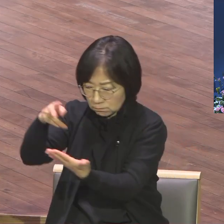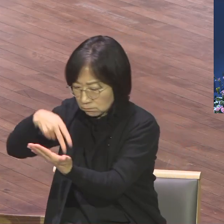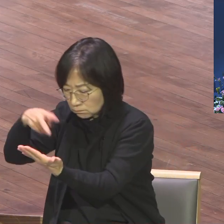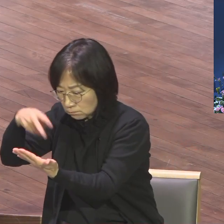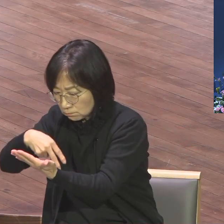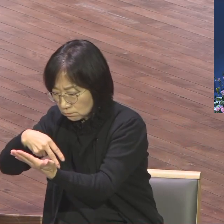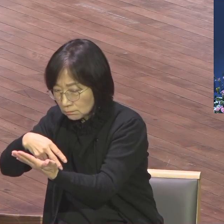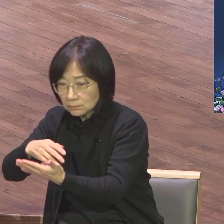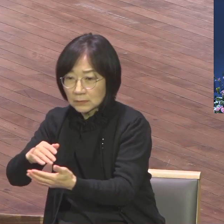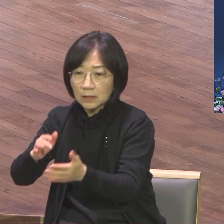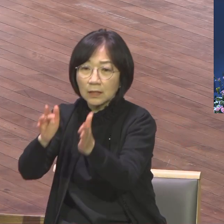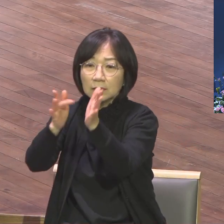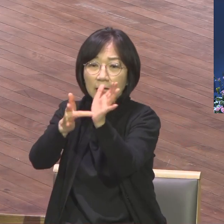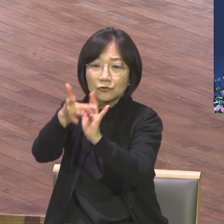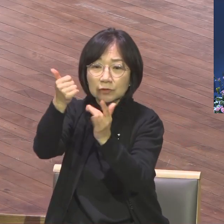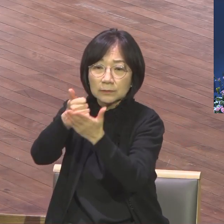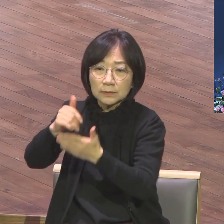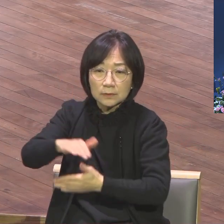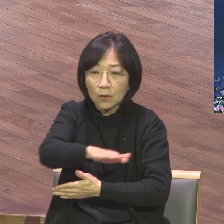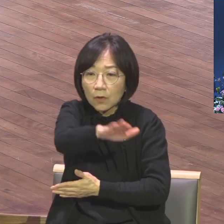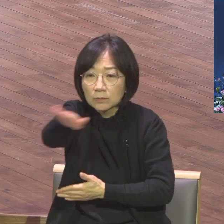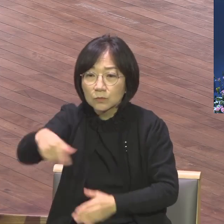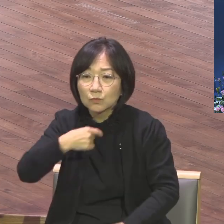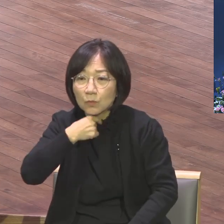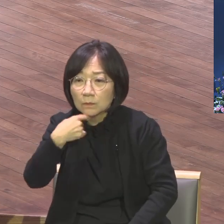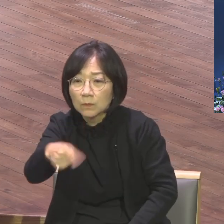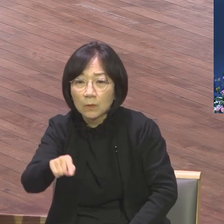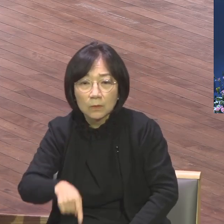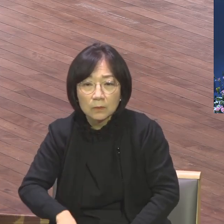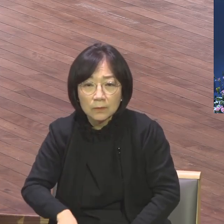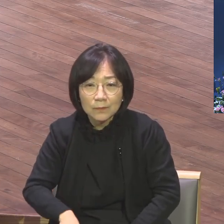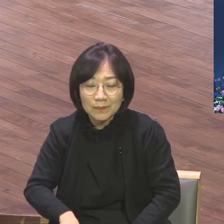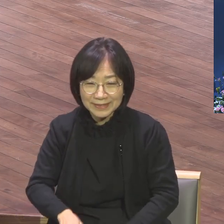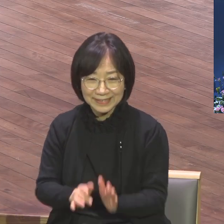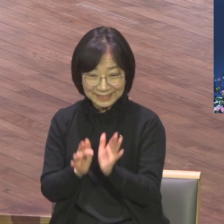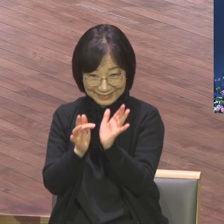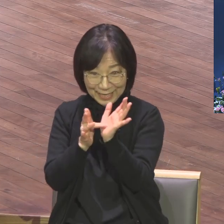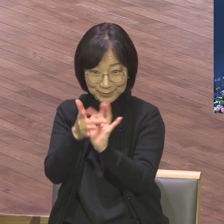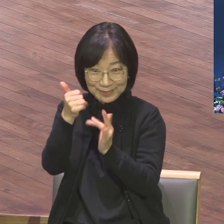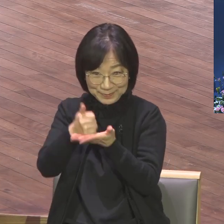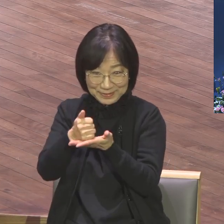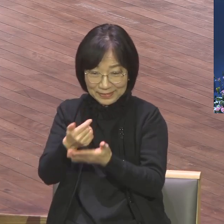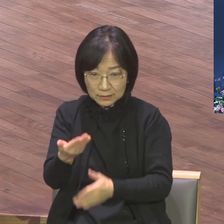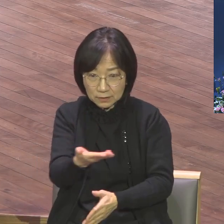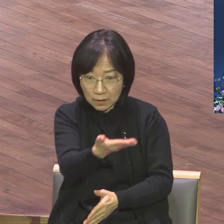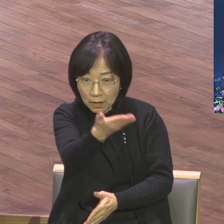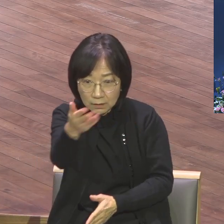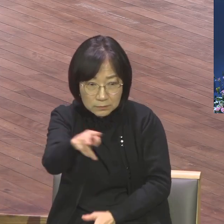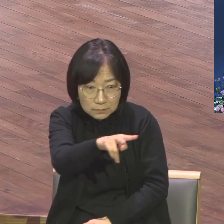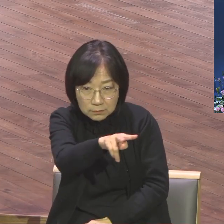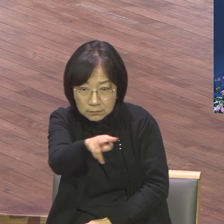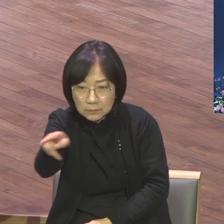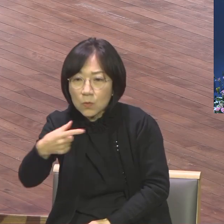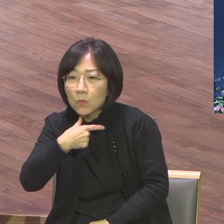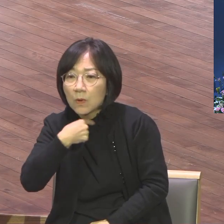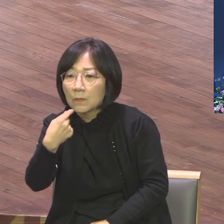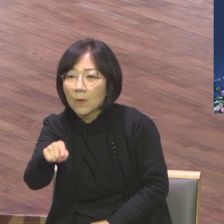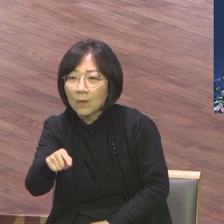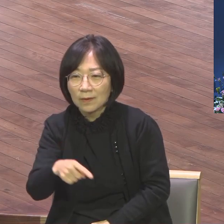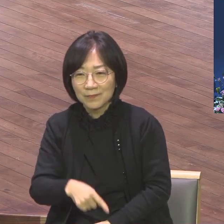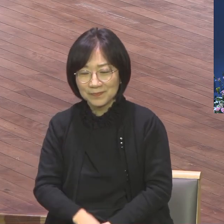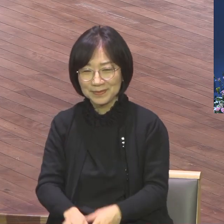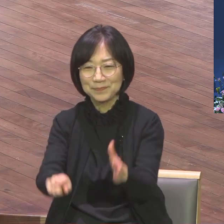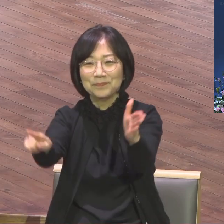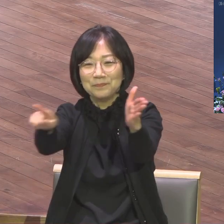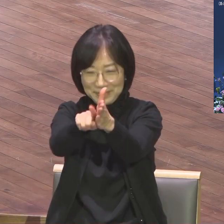이 우리에게 원하시는 것이 있어요. 예수님이 우리에게 원하시는 것이 뭐냐? 그것이